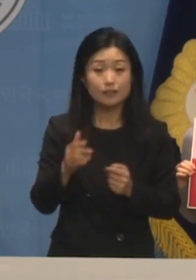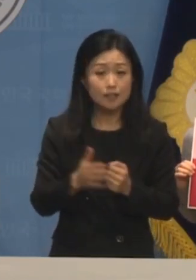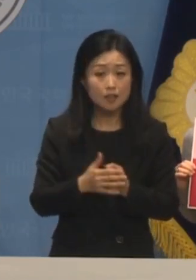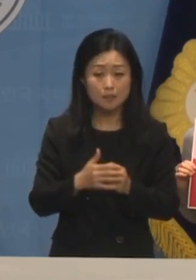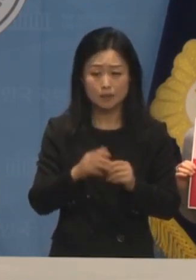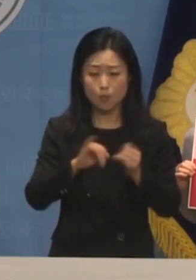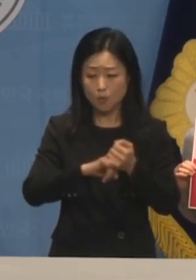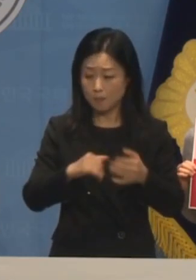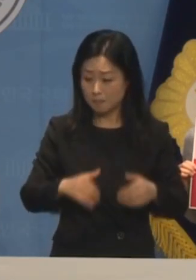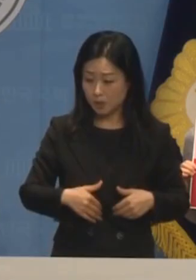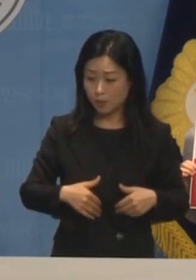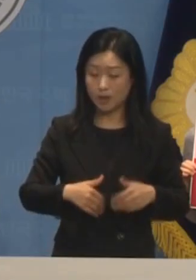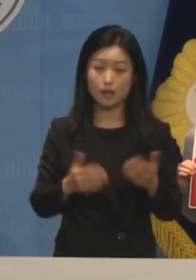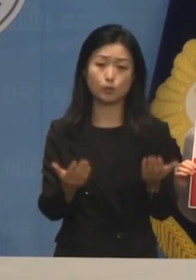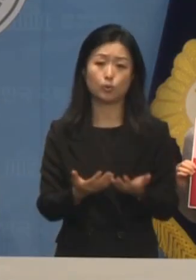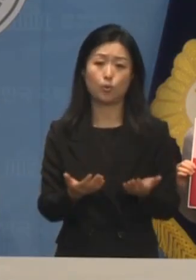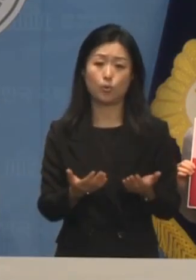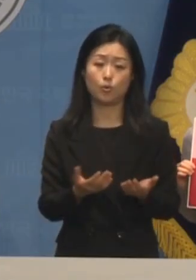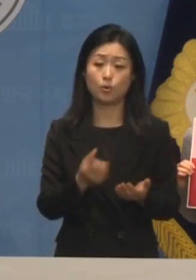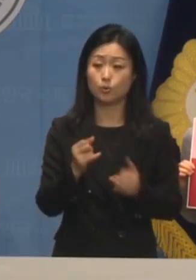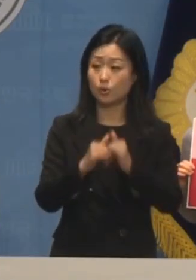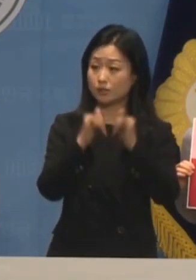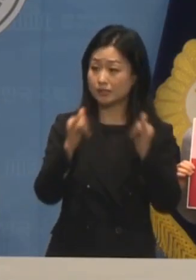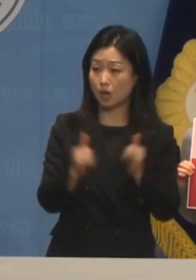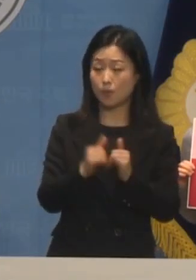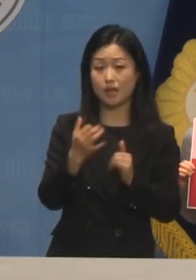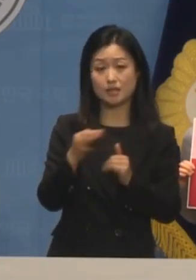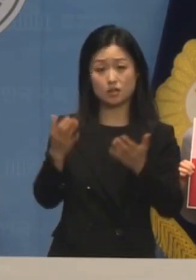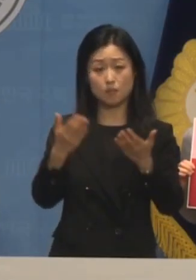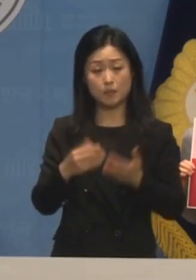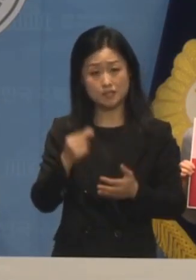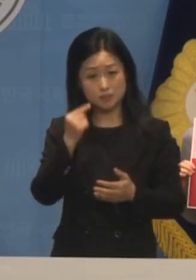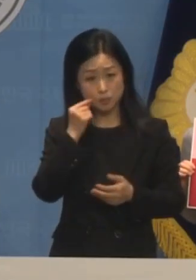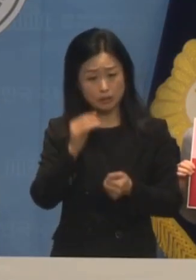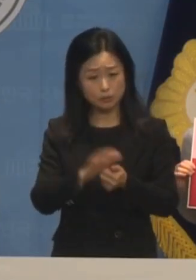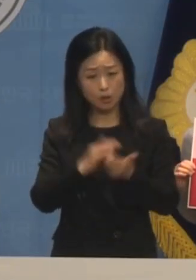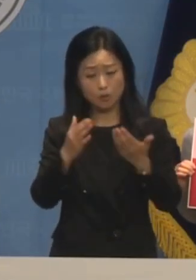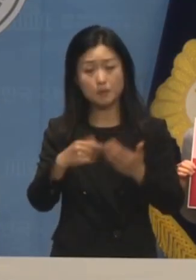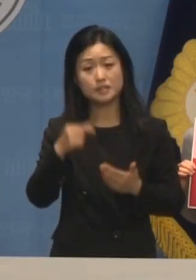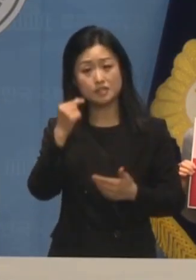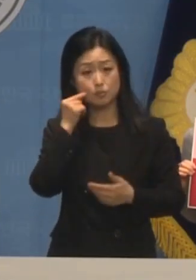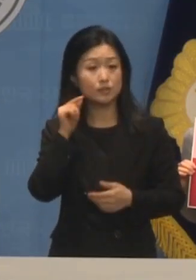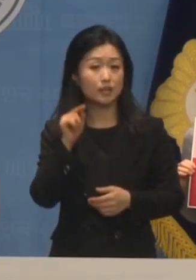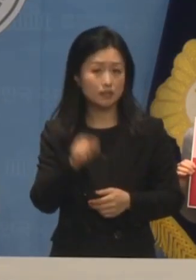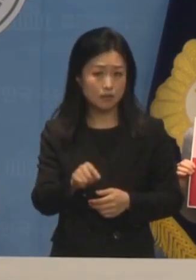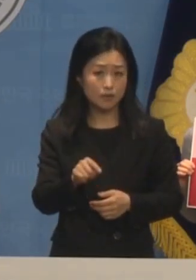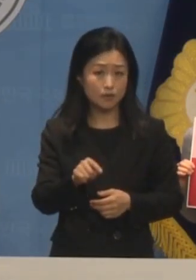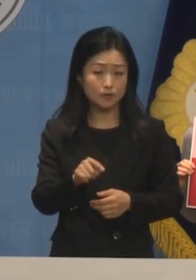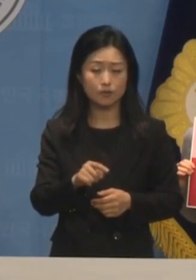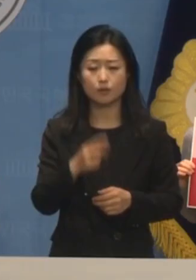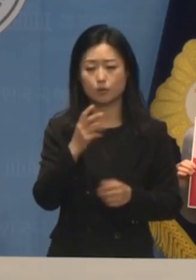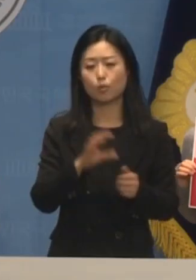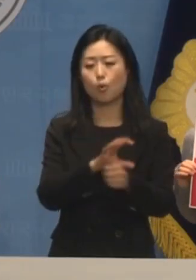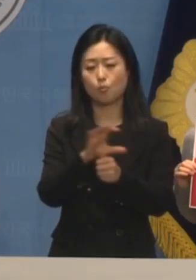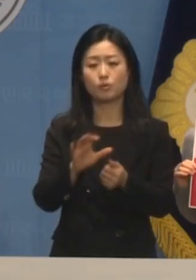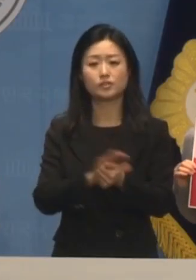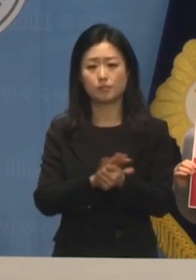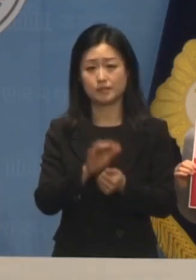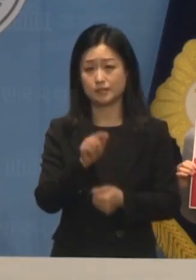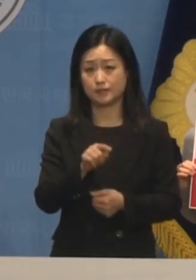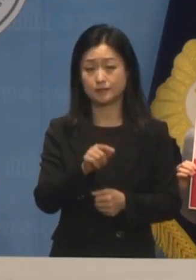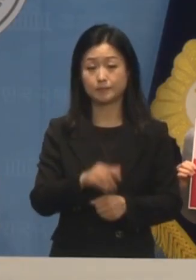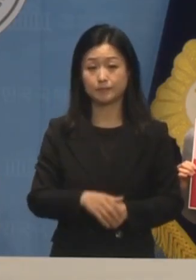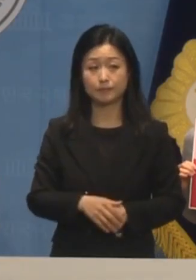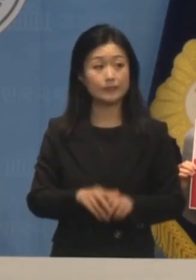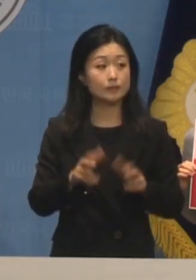가장 필요한 노동이면서도 사회적 인정과 대우를 받지 못하는 것이 바로 돌봄입니다. 현재